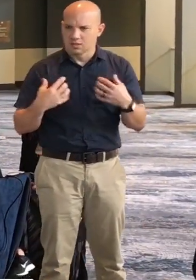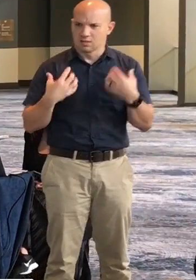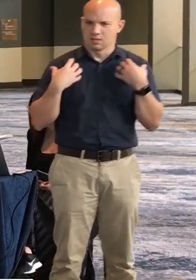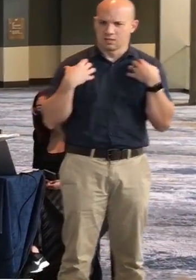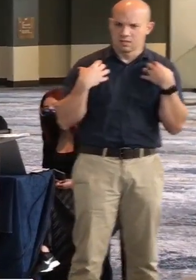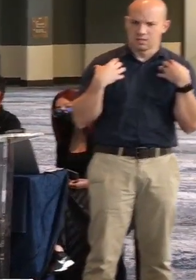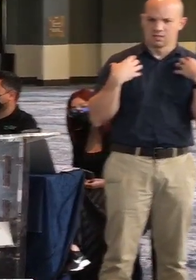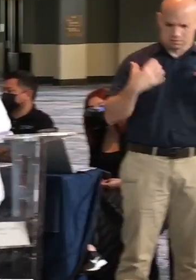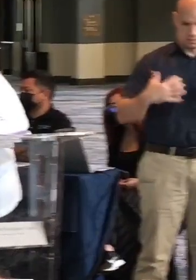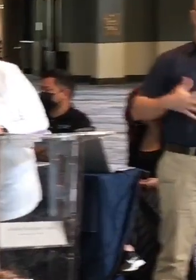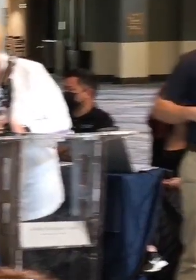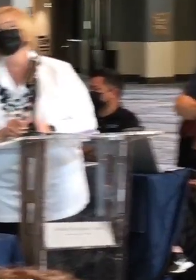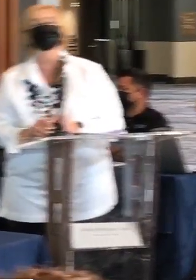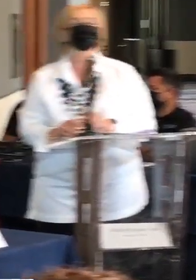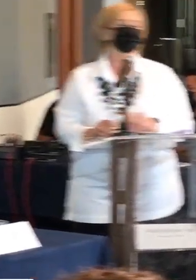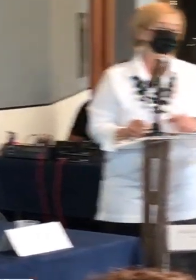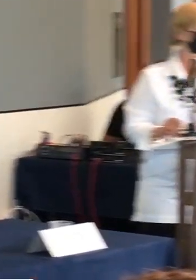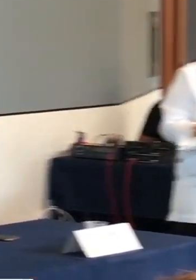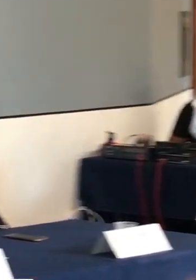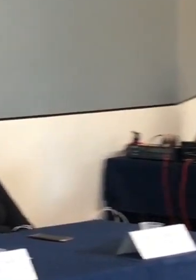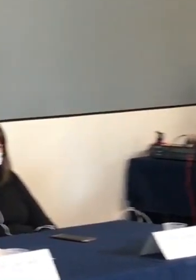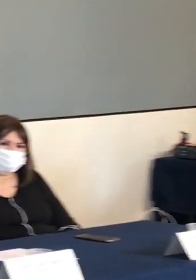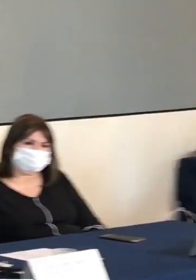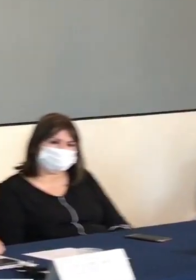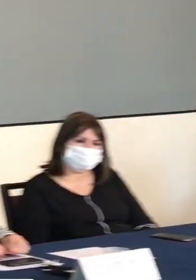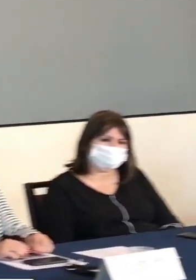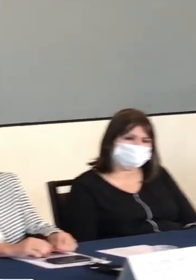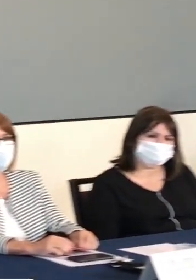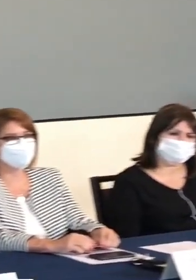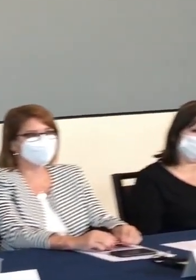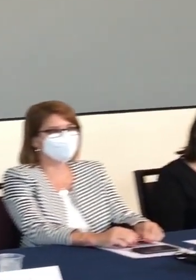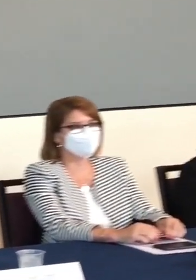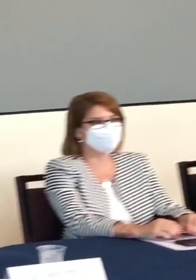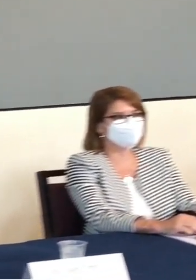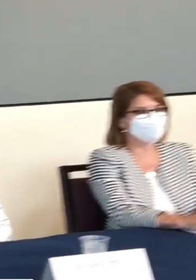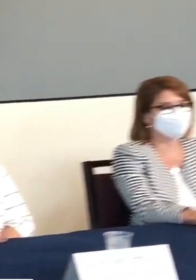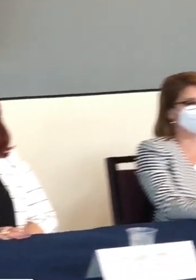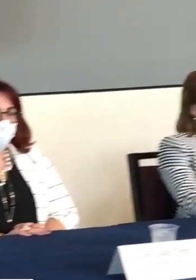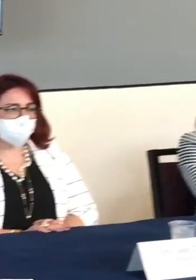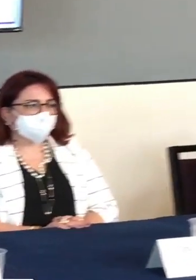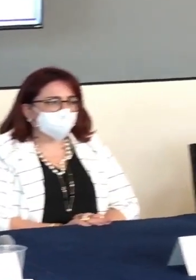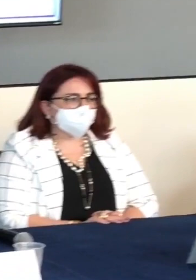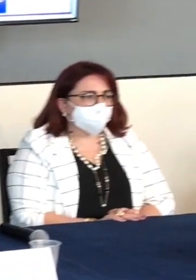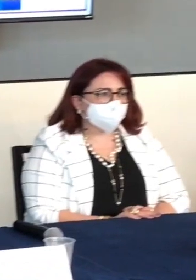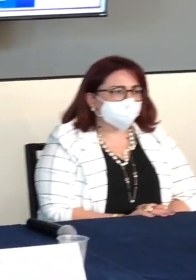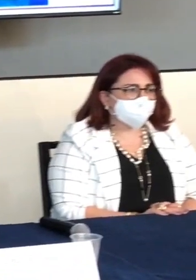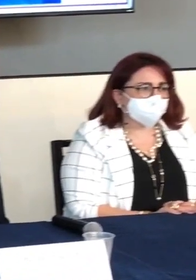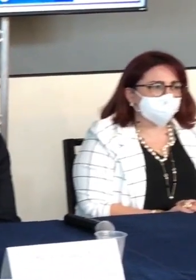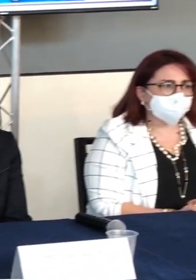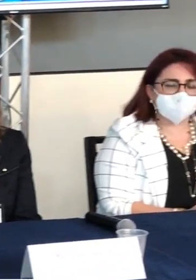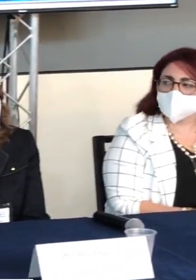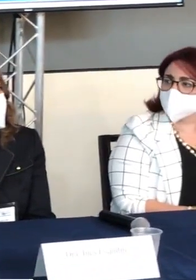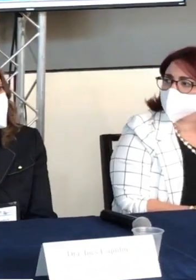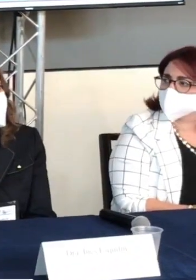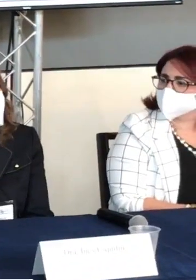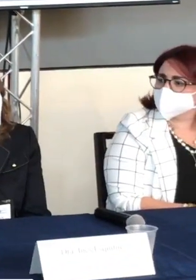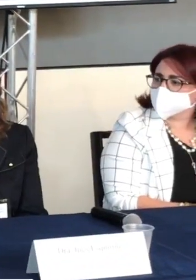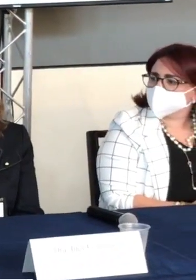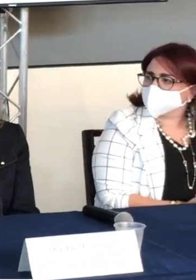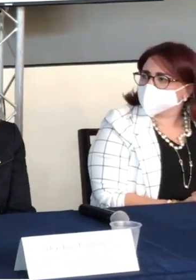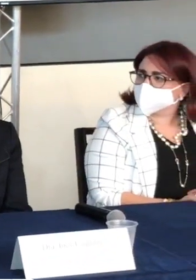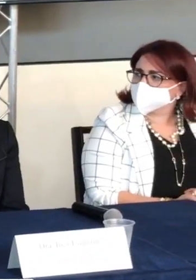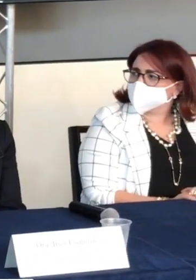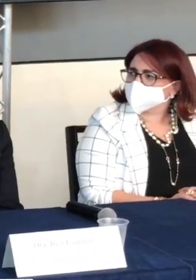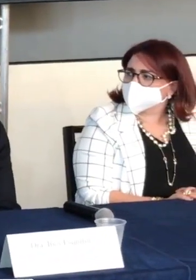como hemos visto que ha incrementado en Puerto Rico. ¿Hay un plan establecido para bregar con los menores específicamente, una